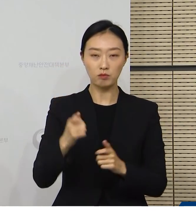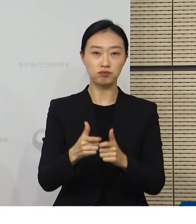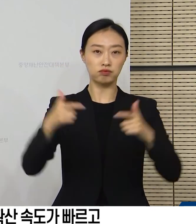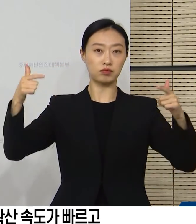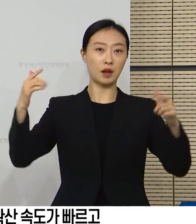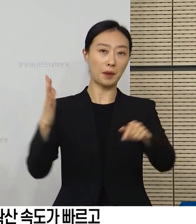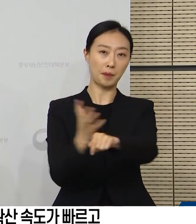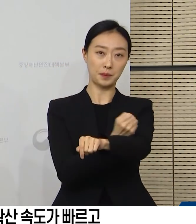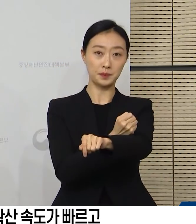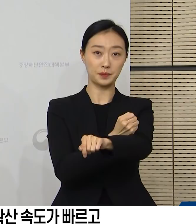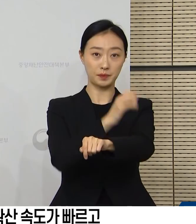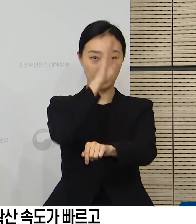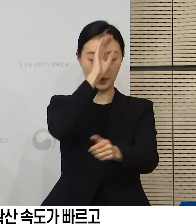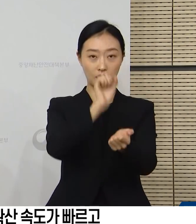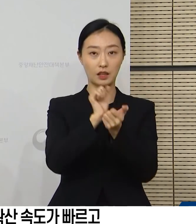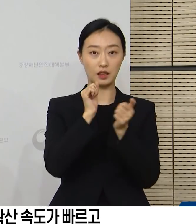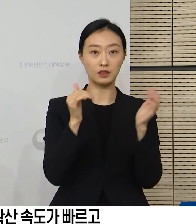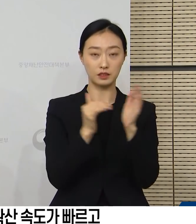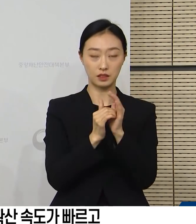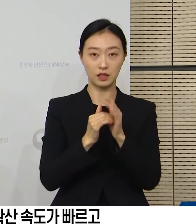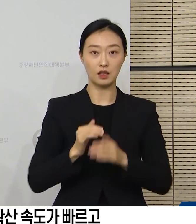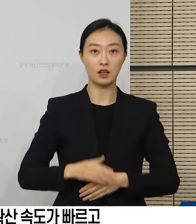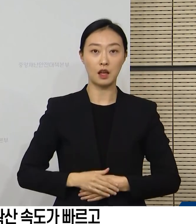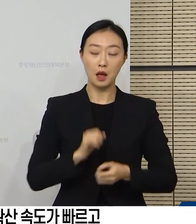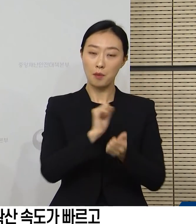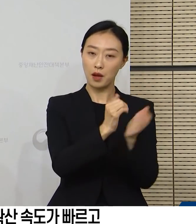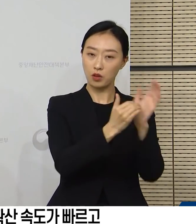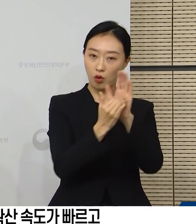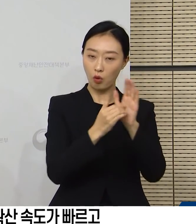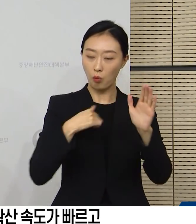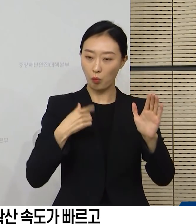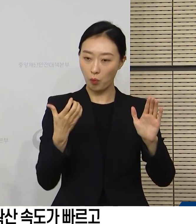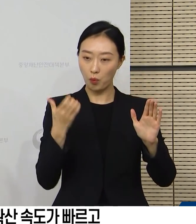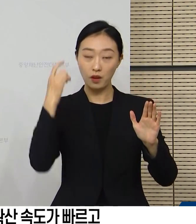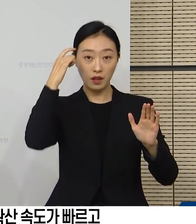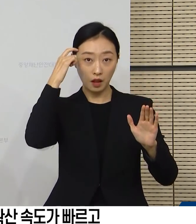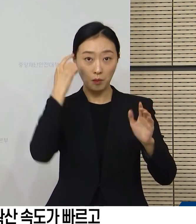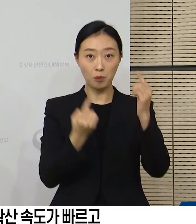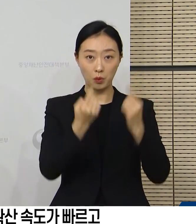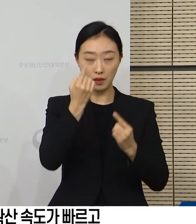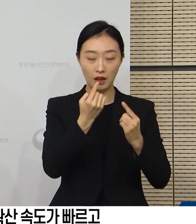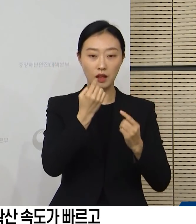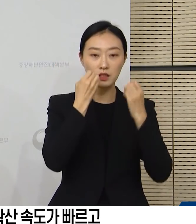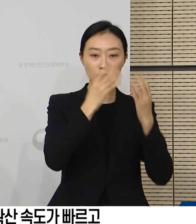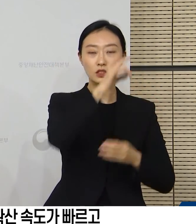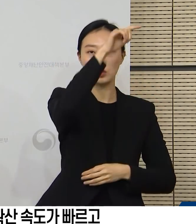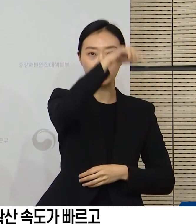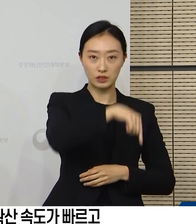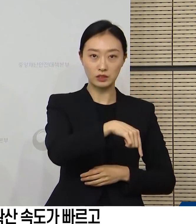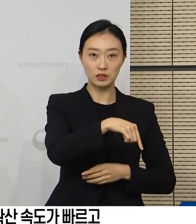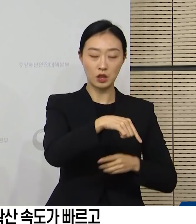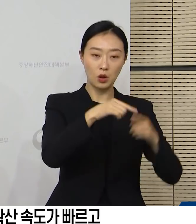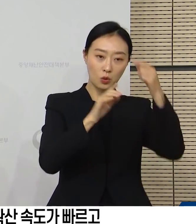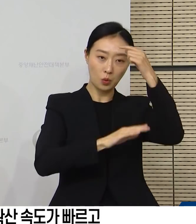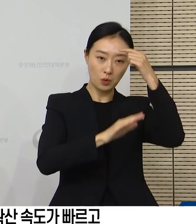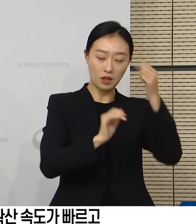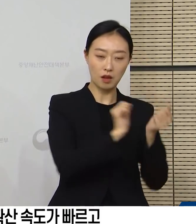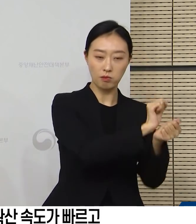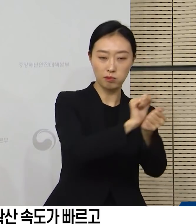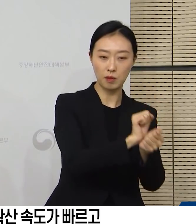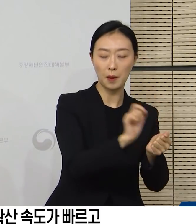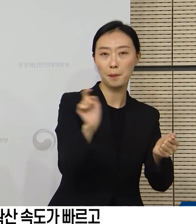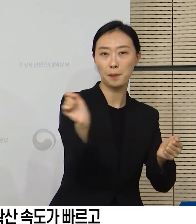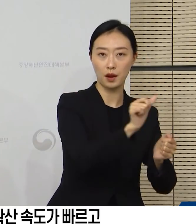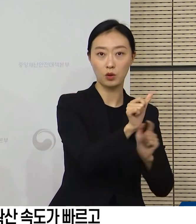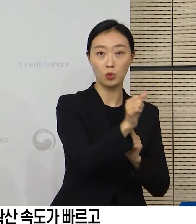증가하였습니다. 방역 당국의 예측보다 신천지 교회 신도들 간의 감염 확산 속도가 빠르고